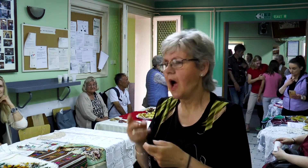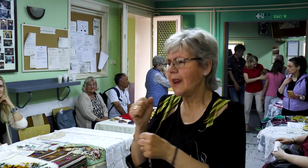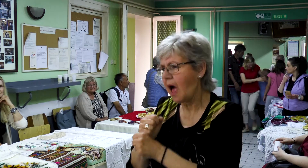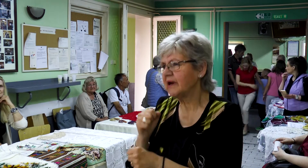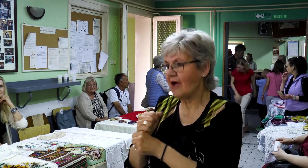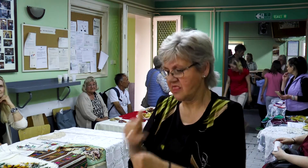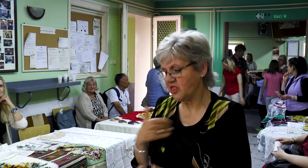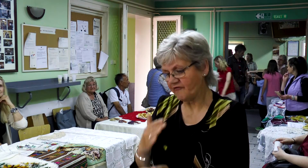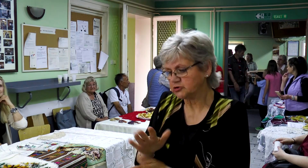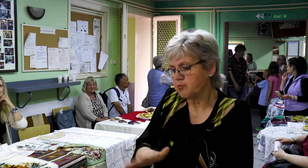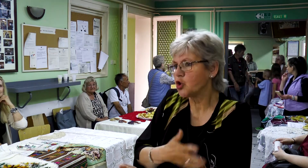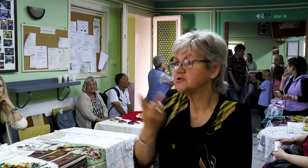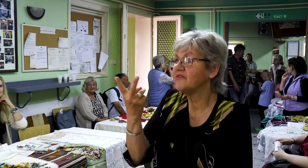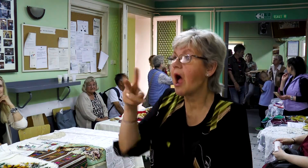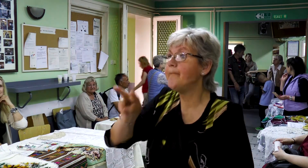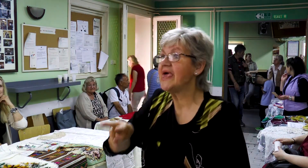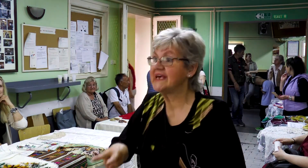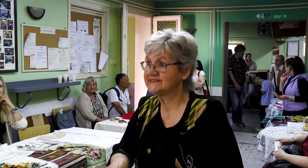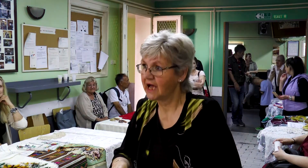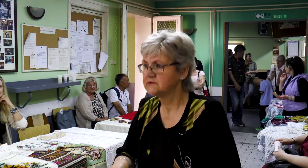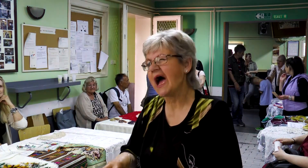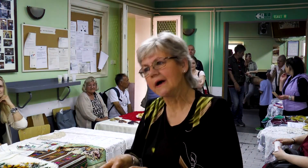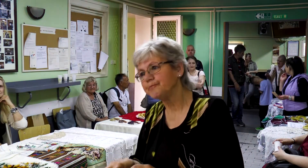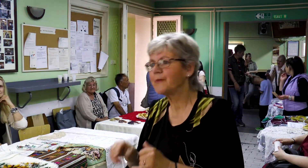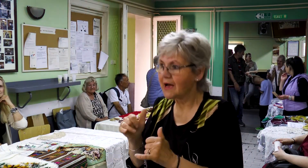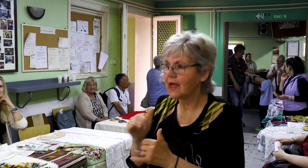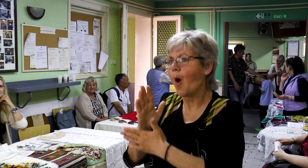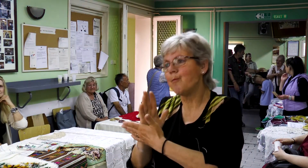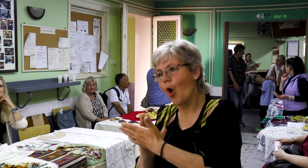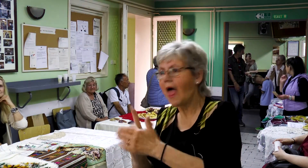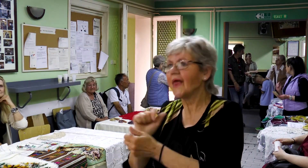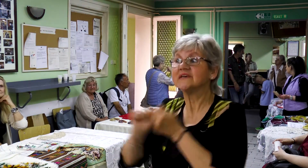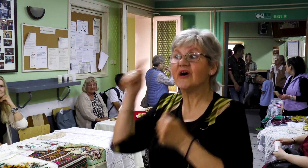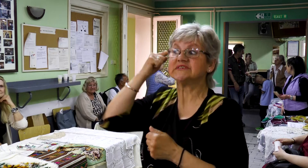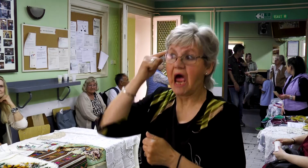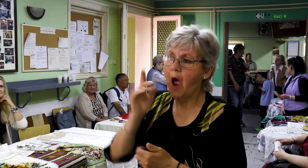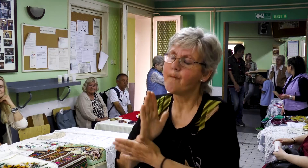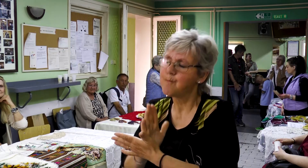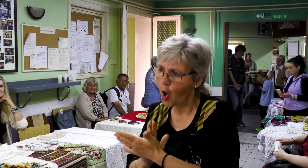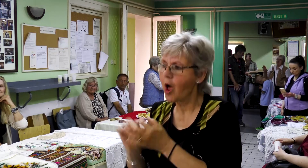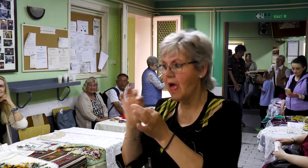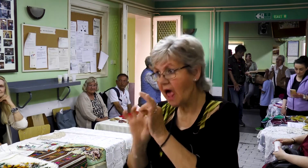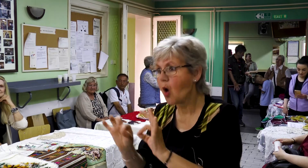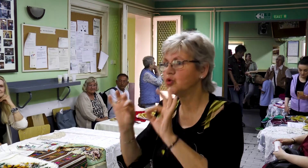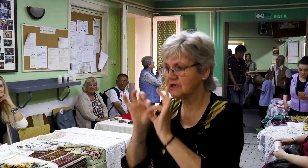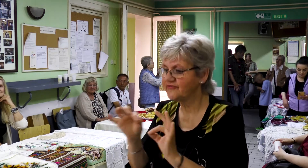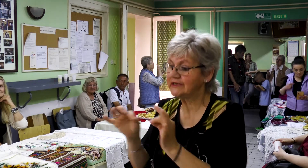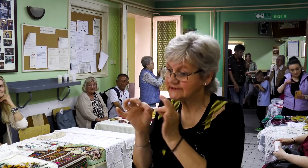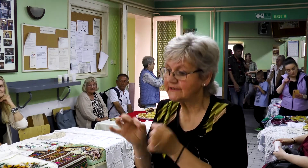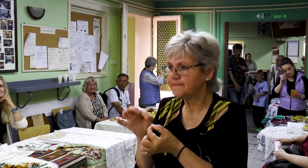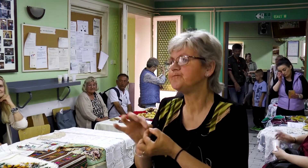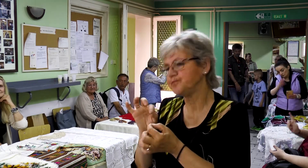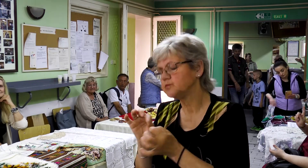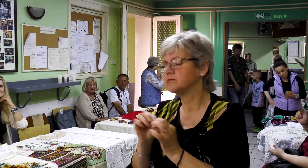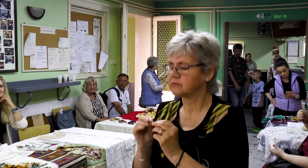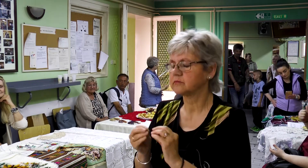nije lako, i onda smo polako, sad već 2 meseca radimo tu radionicu, pola znamo, ali pola